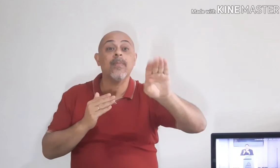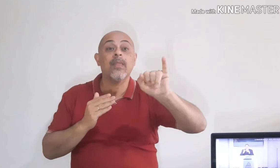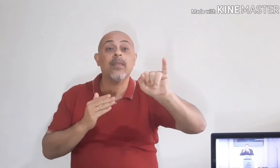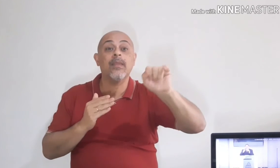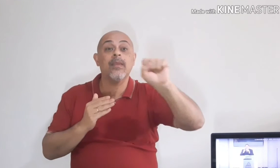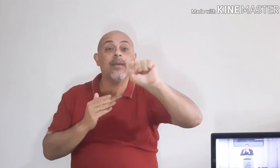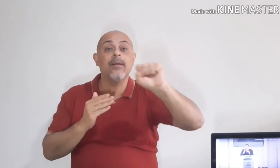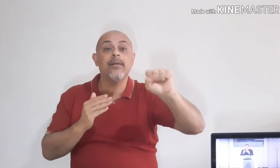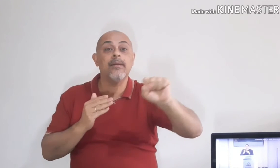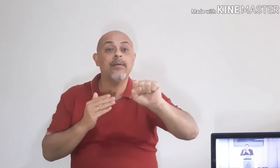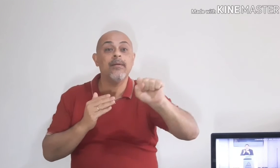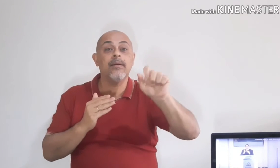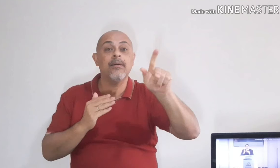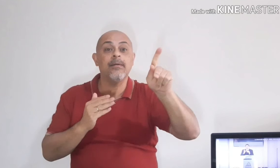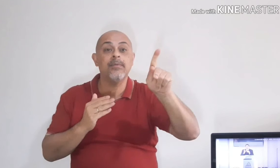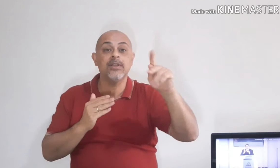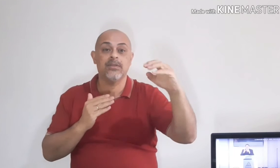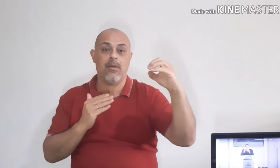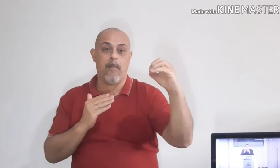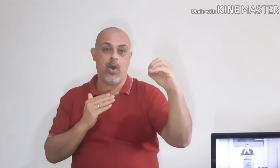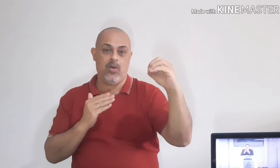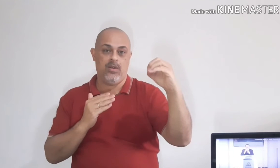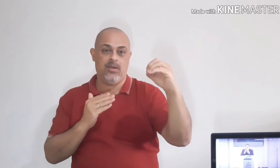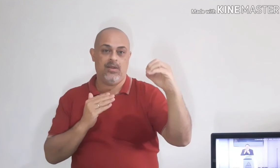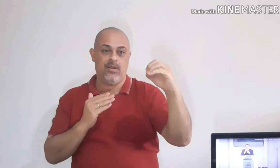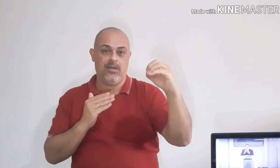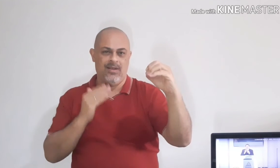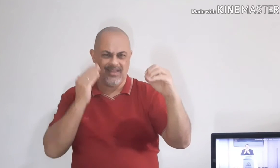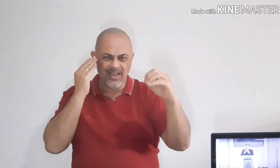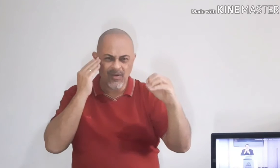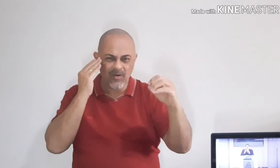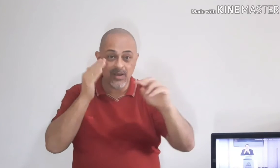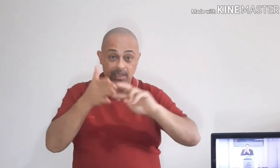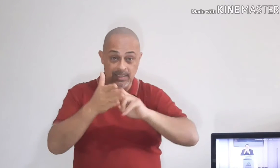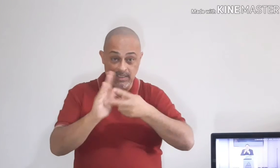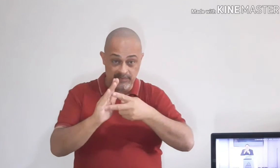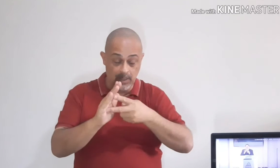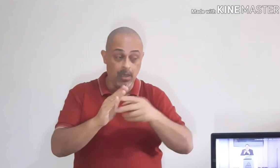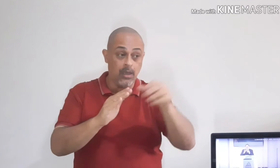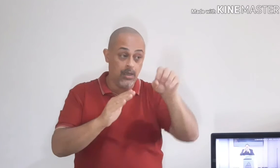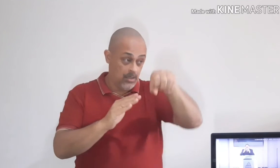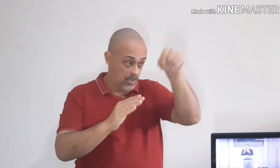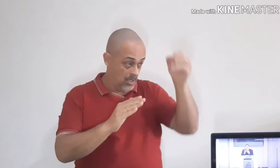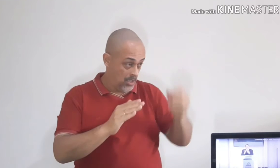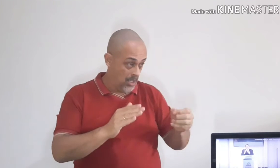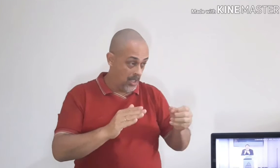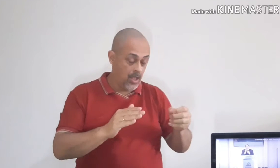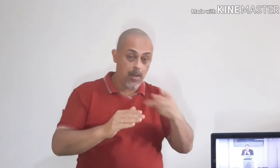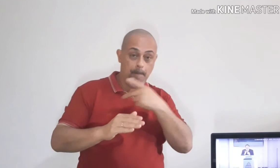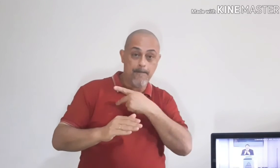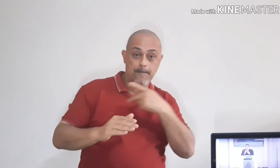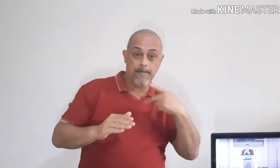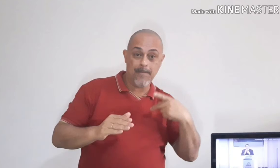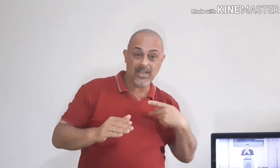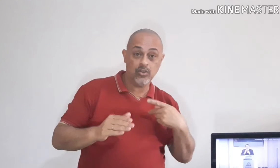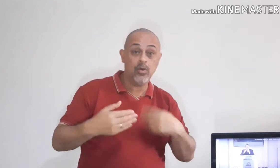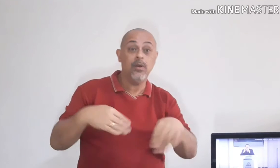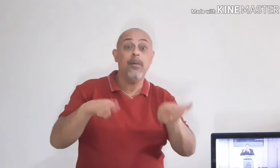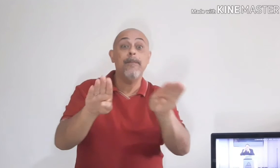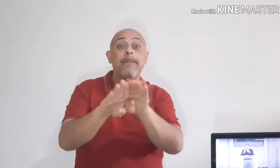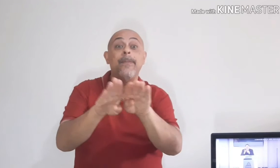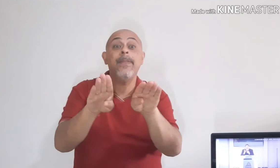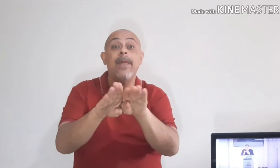também bispo. Esse "e" na língua original significa e também,